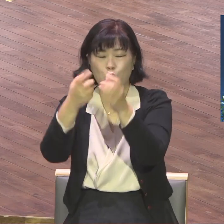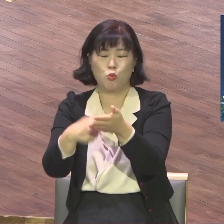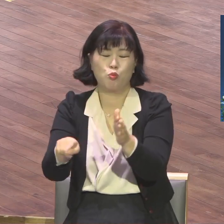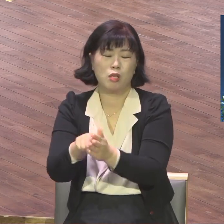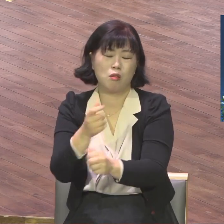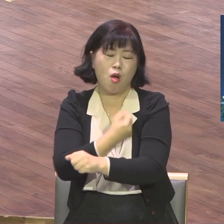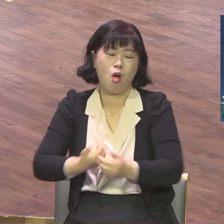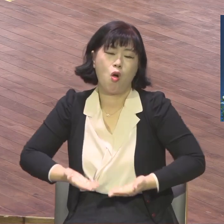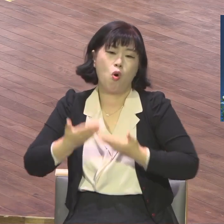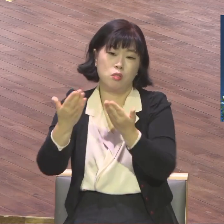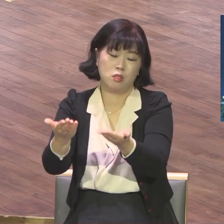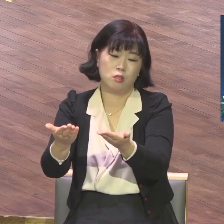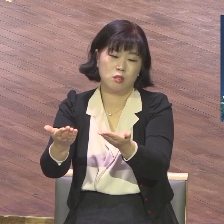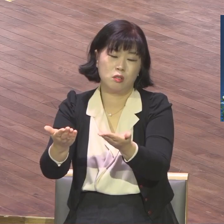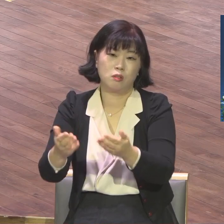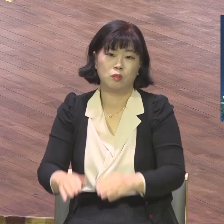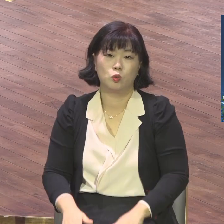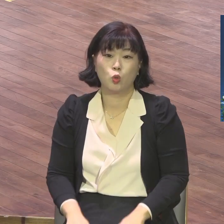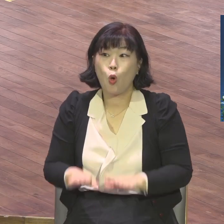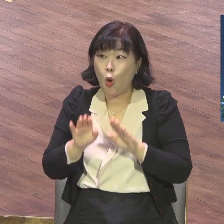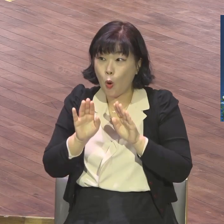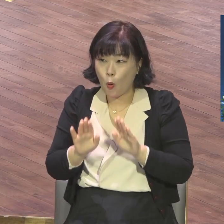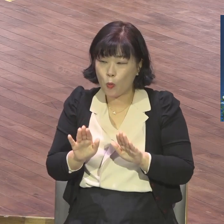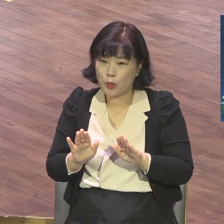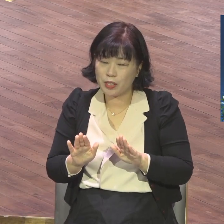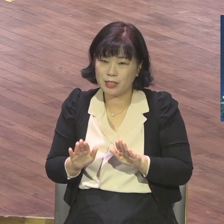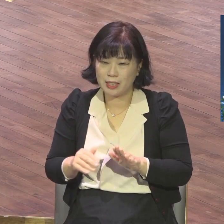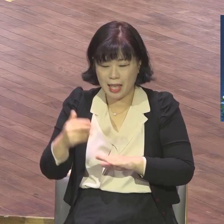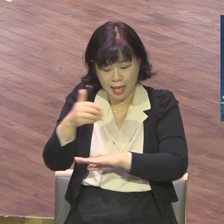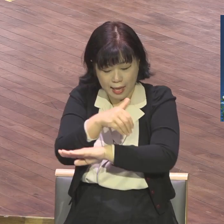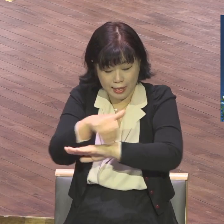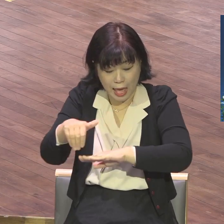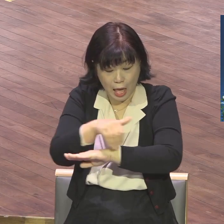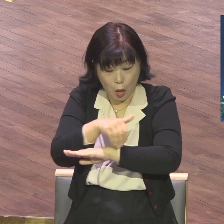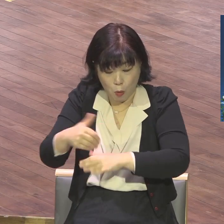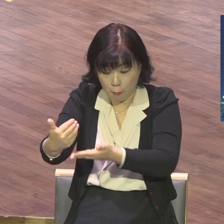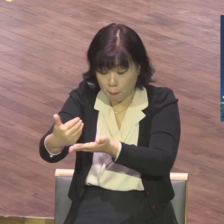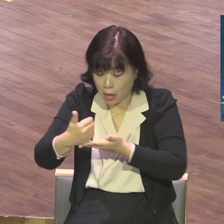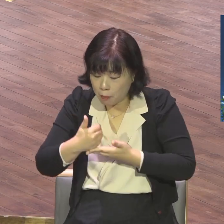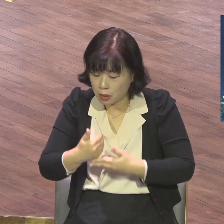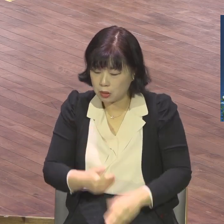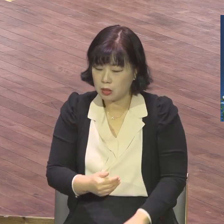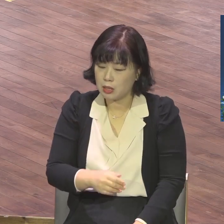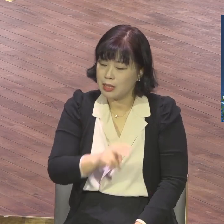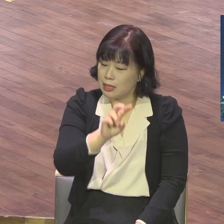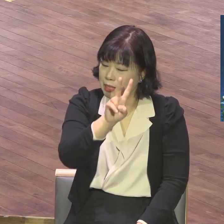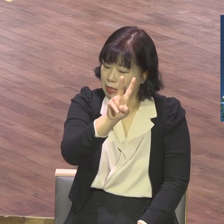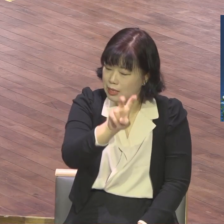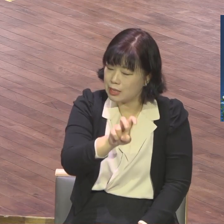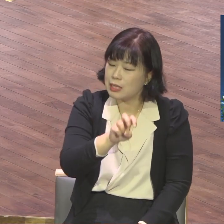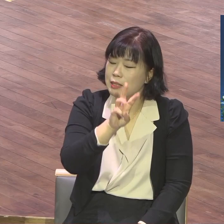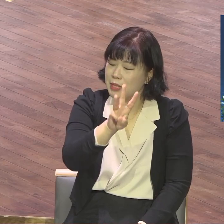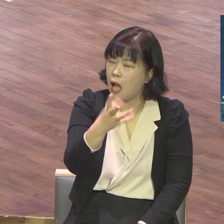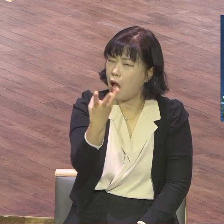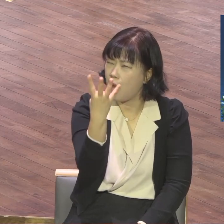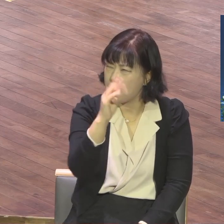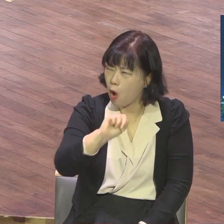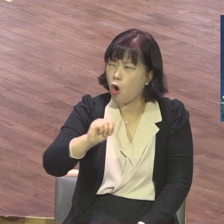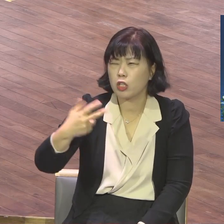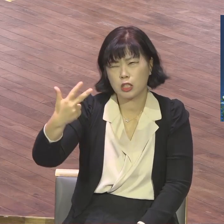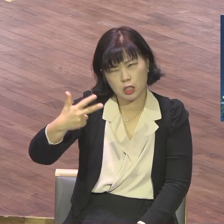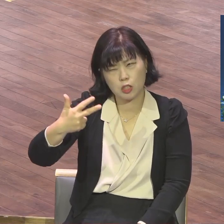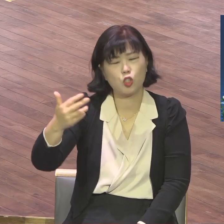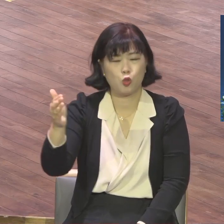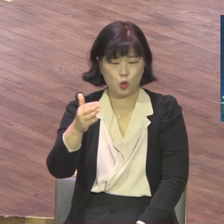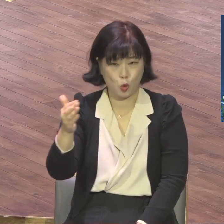23억 7천 이렇게 모금을 계획 세워놓고, 선교위원장이 먼저 23달러 보험을 위해서 항구자를 뭐